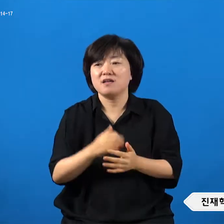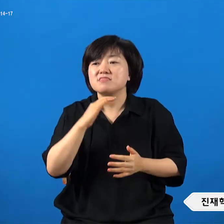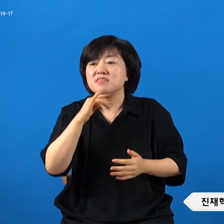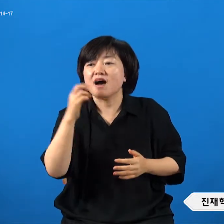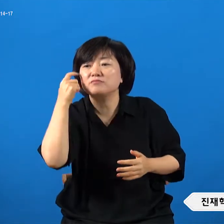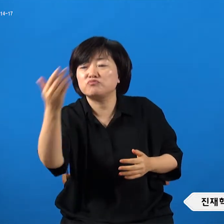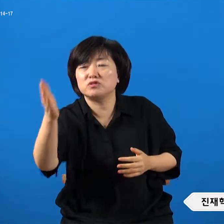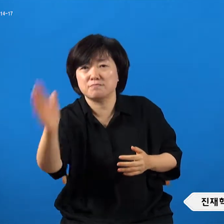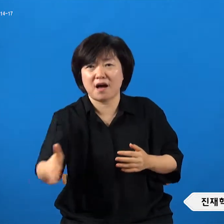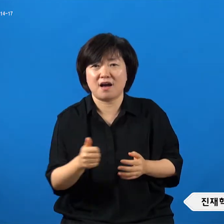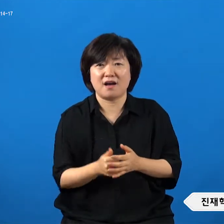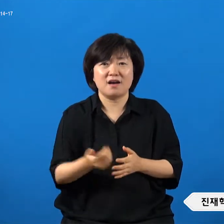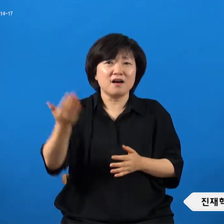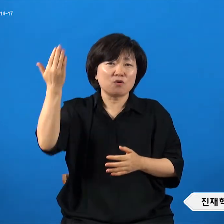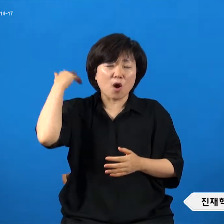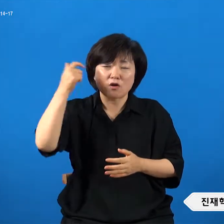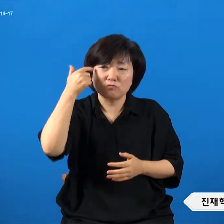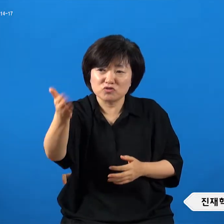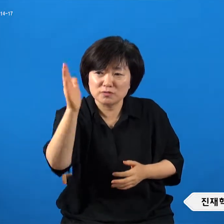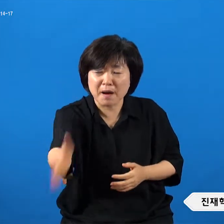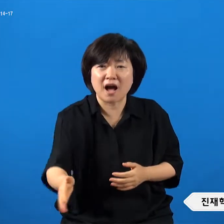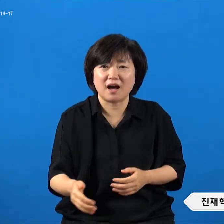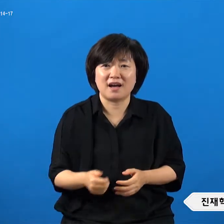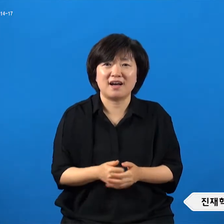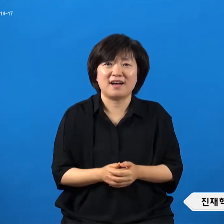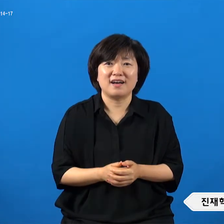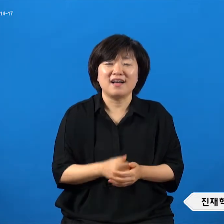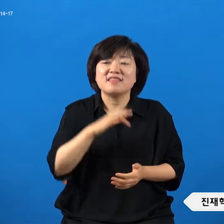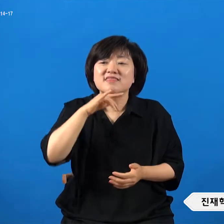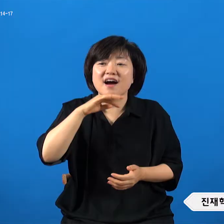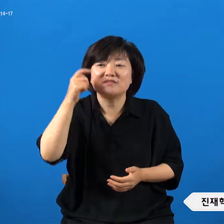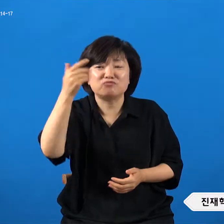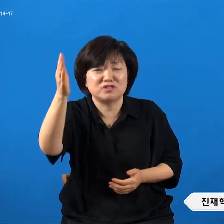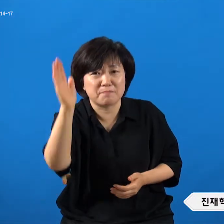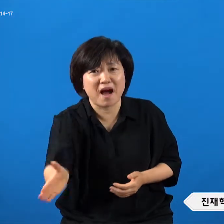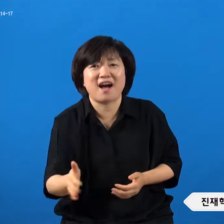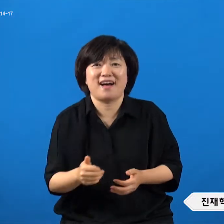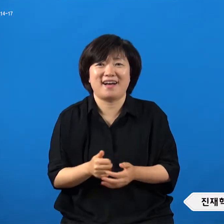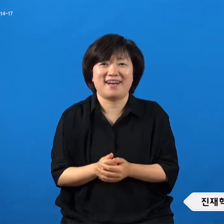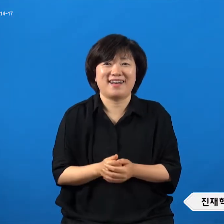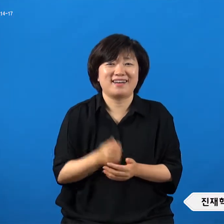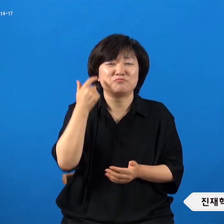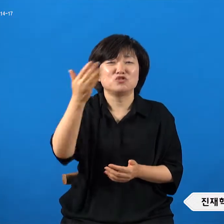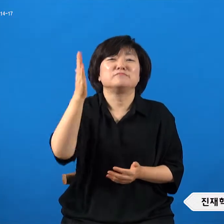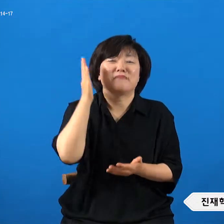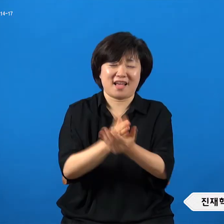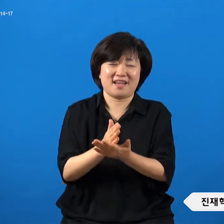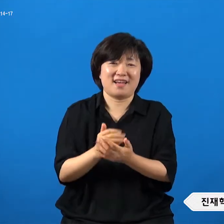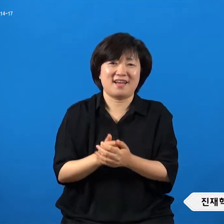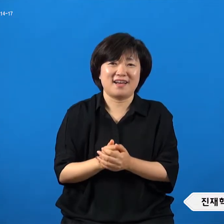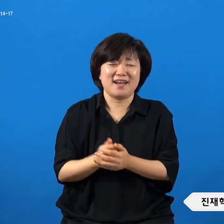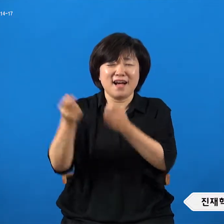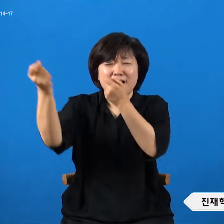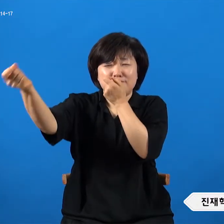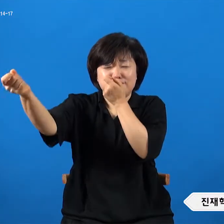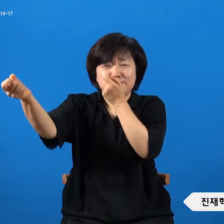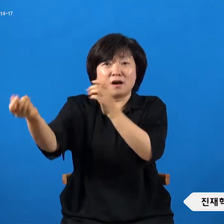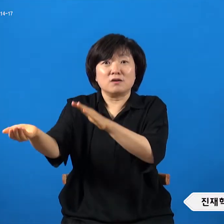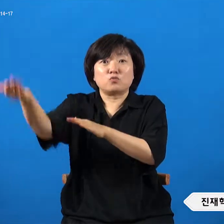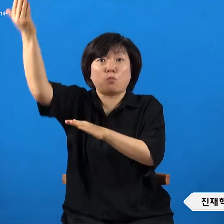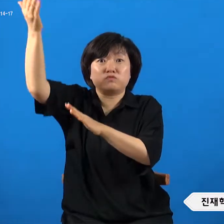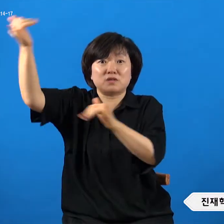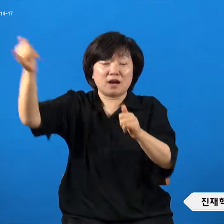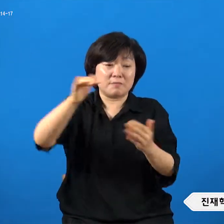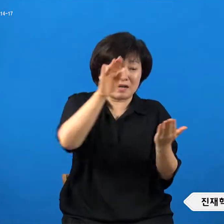묻지 말라, 과거를 묻지 말라. 백정과 양반 가운데 이제 과거는 다 없습니다. 그